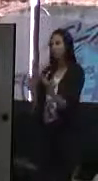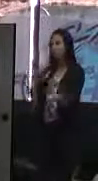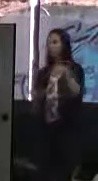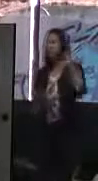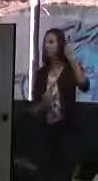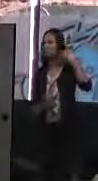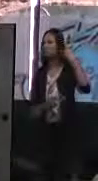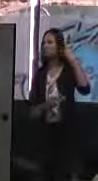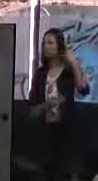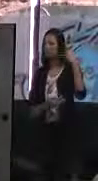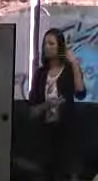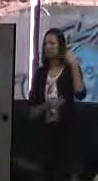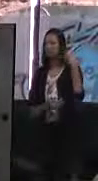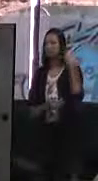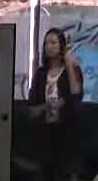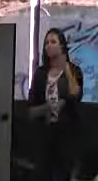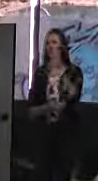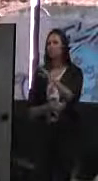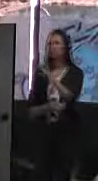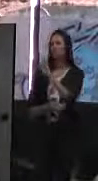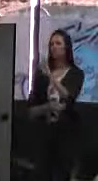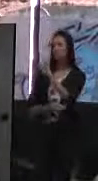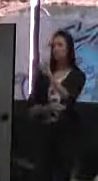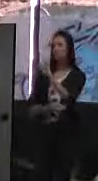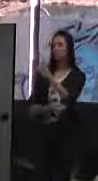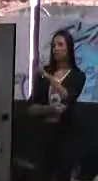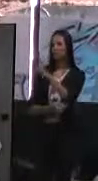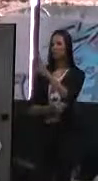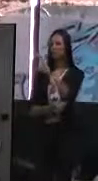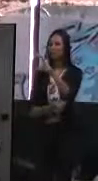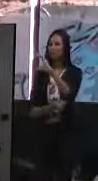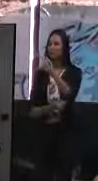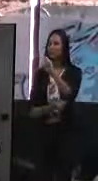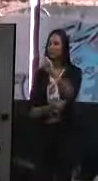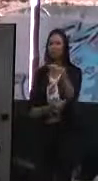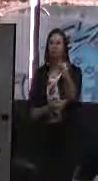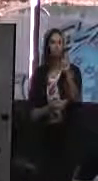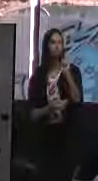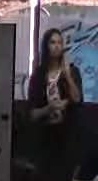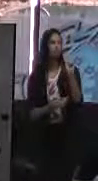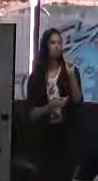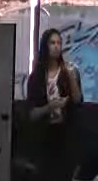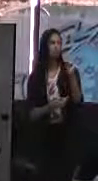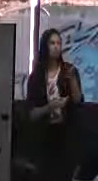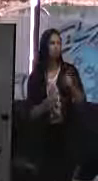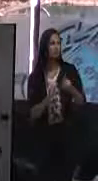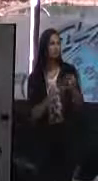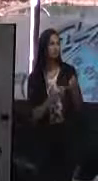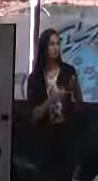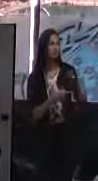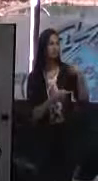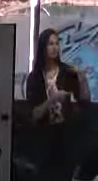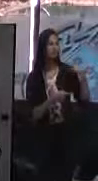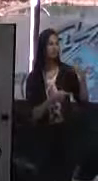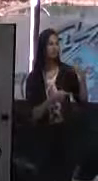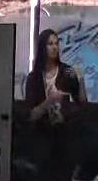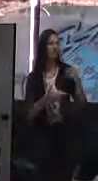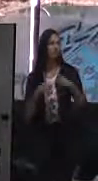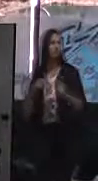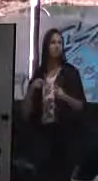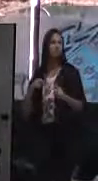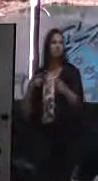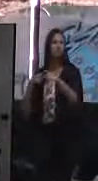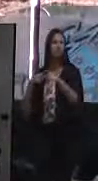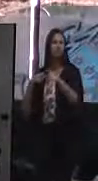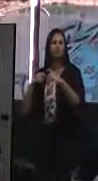vereador Fabrício, em relação aí, vereador Aldemir, o ex-vereador